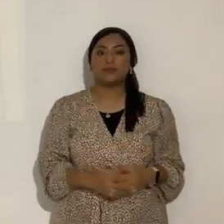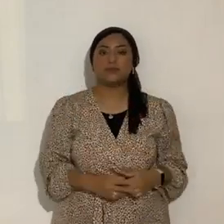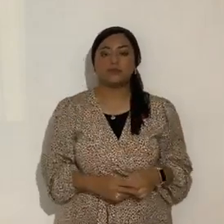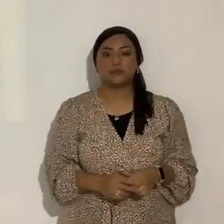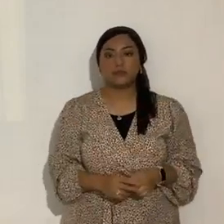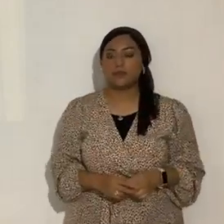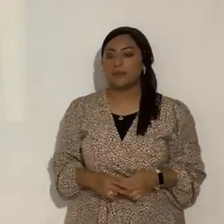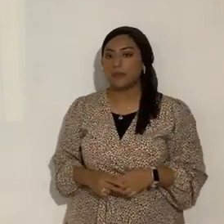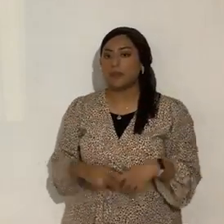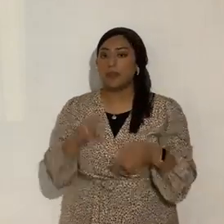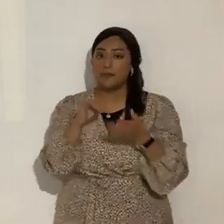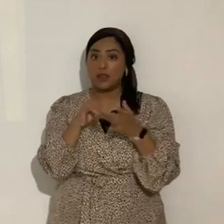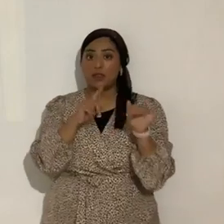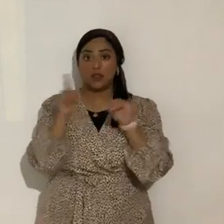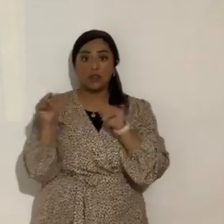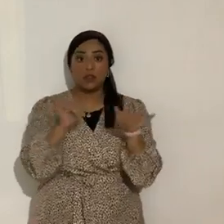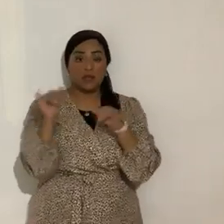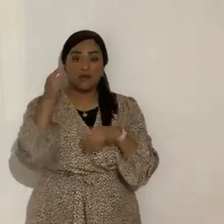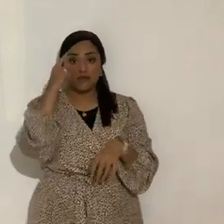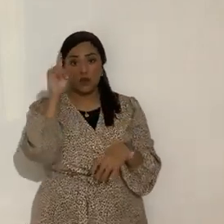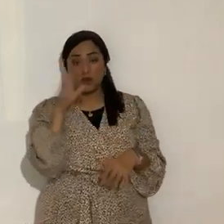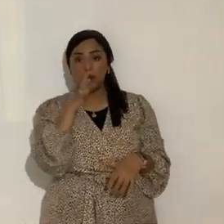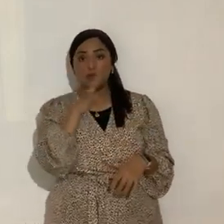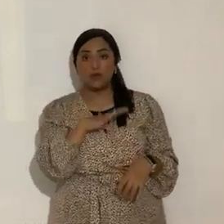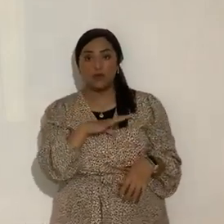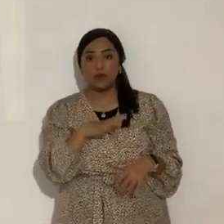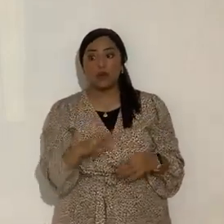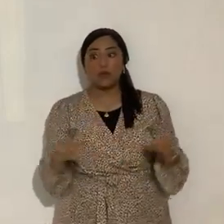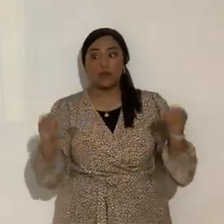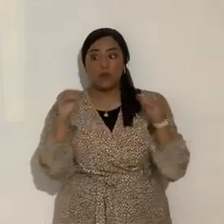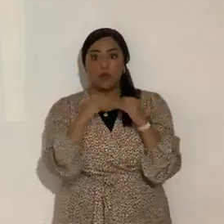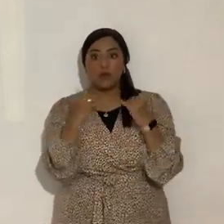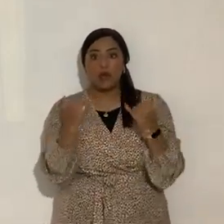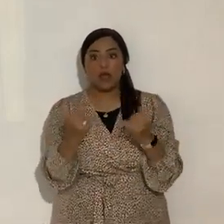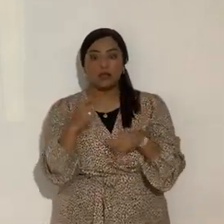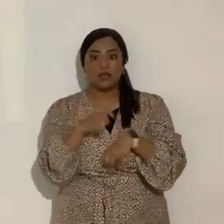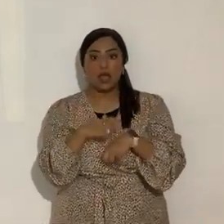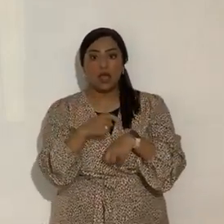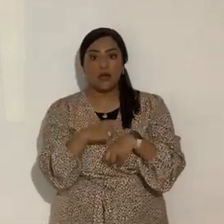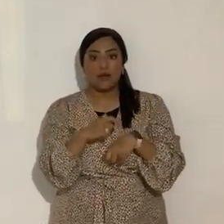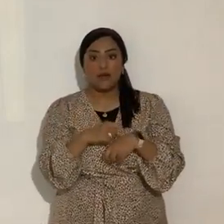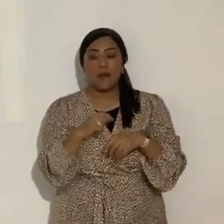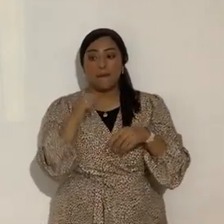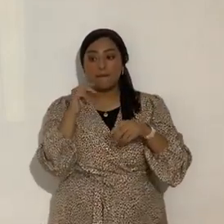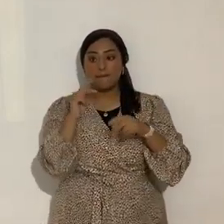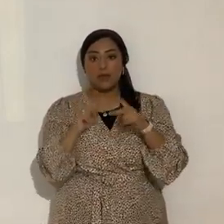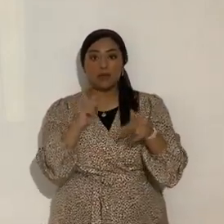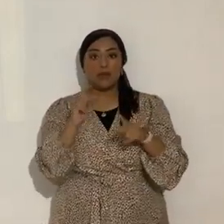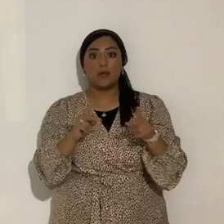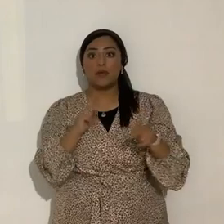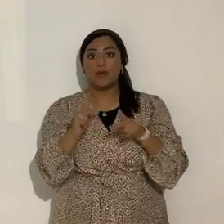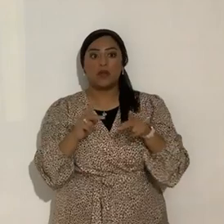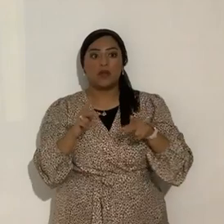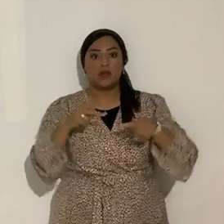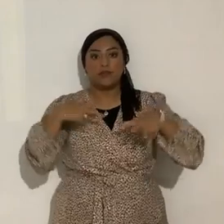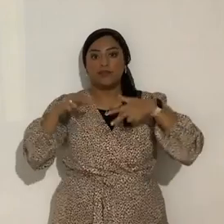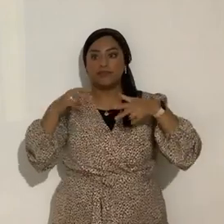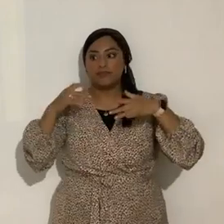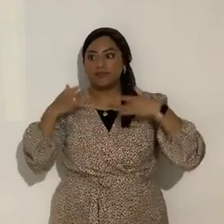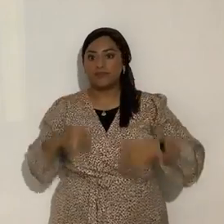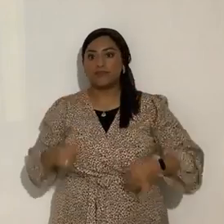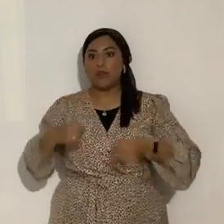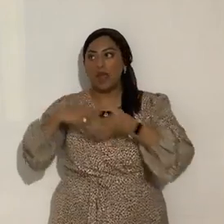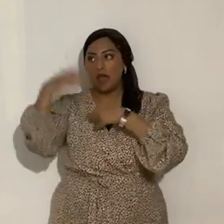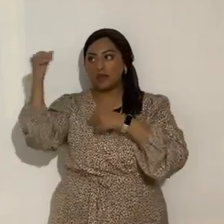Entonces, pero eso también va para las mujercitas. Más como está el tiempo ahora, que la gente casi camina semidesnuda en la